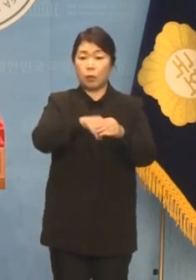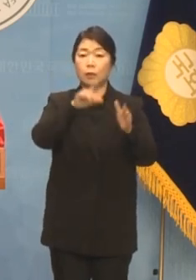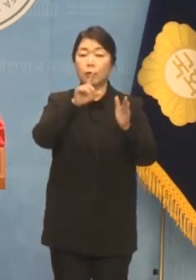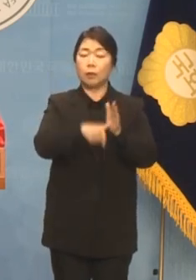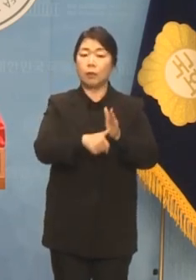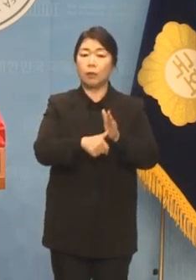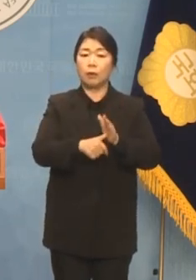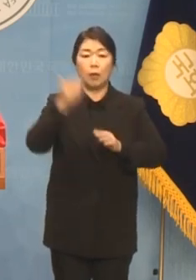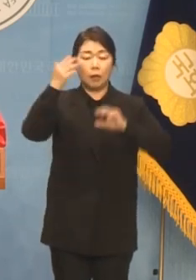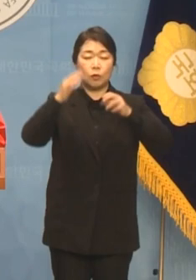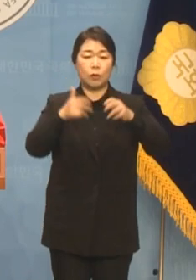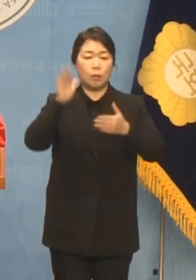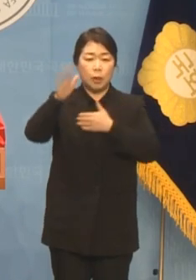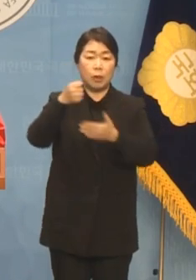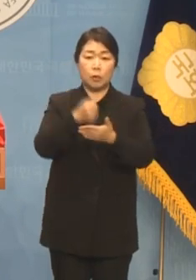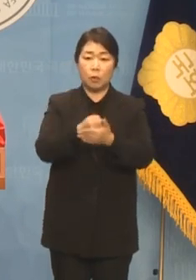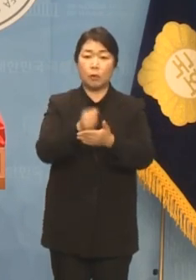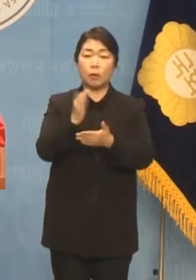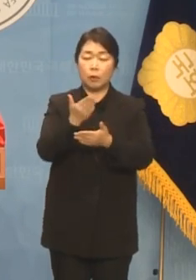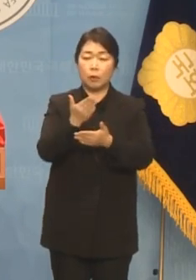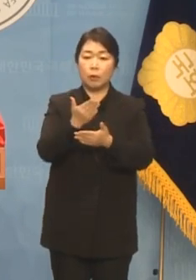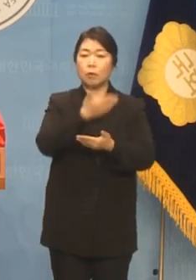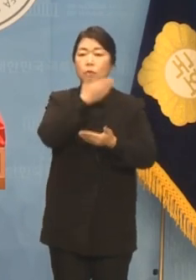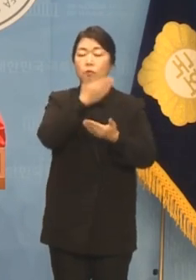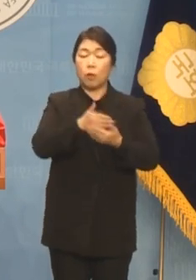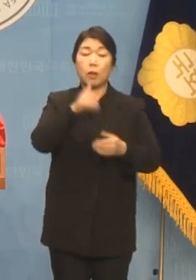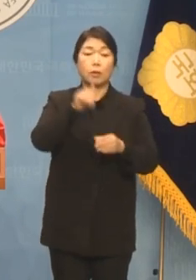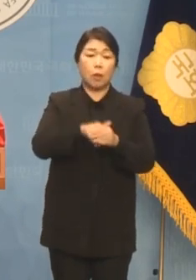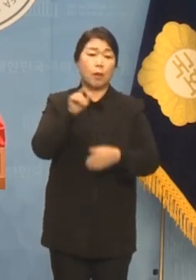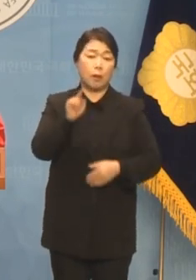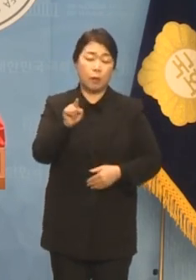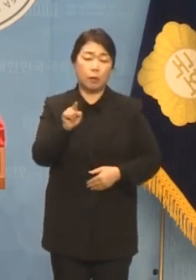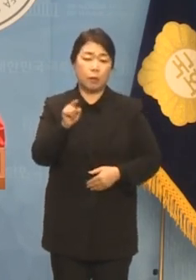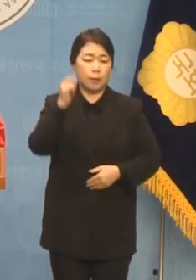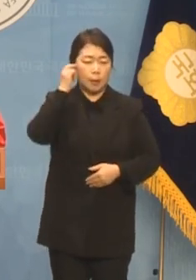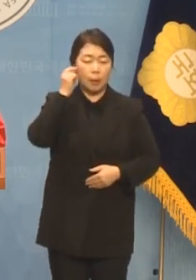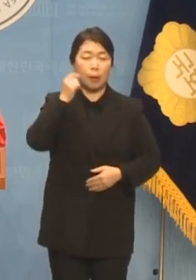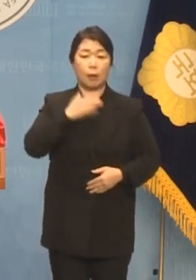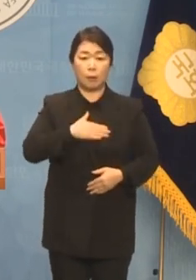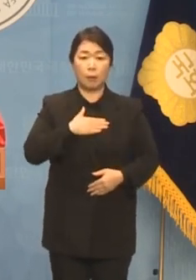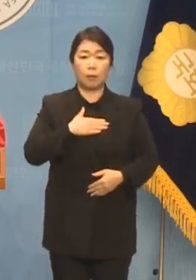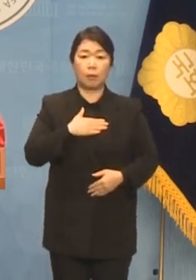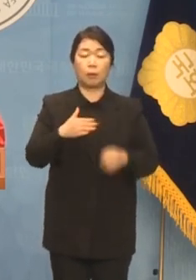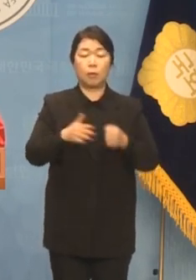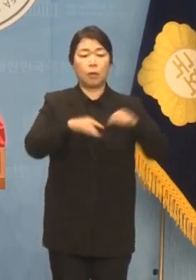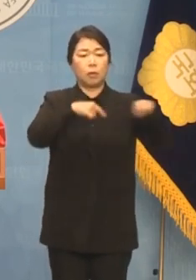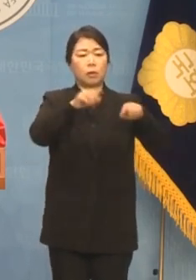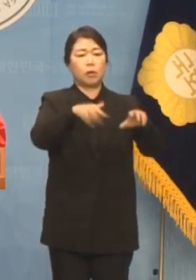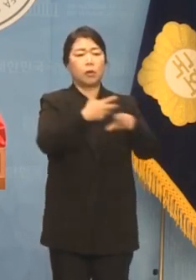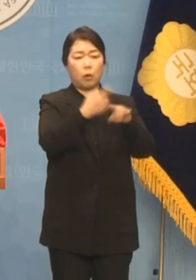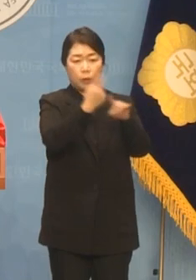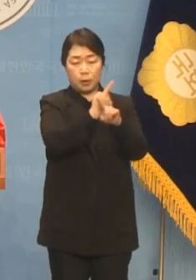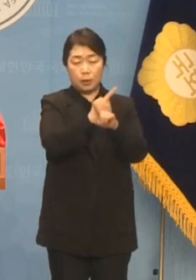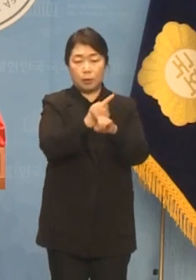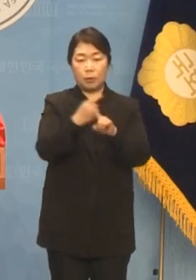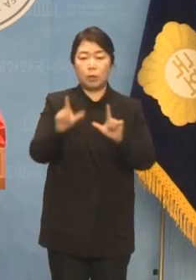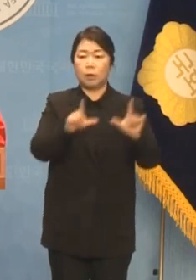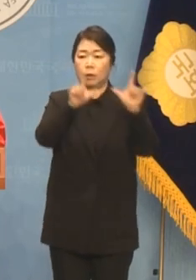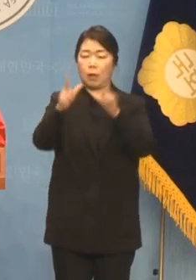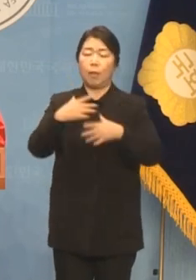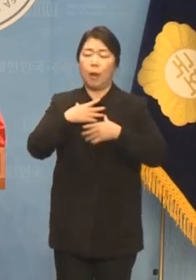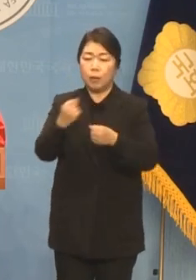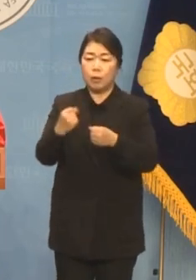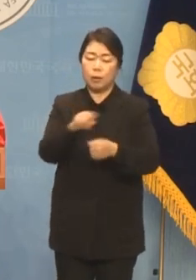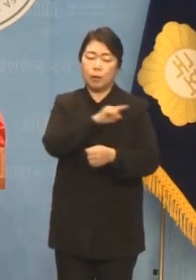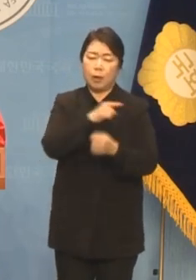미래를 결정하는 중차대한 선거라는 점을 깊이 인식하고 정치 혁신과 민생 안정을